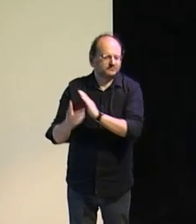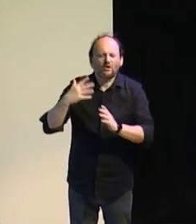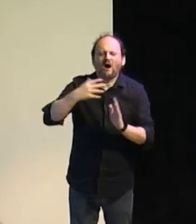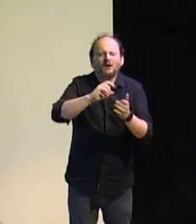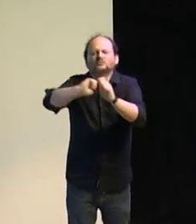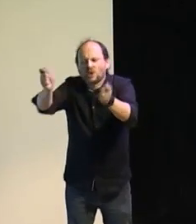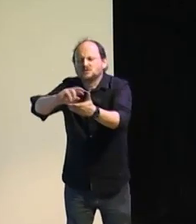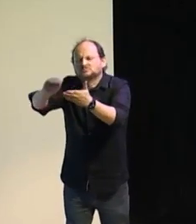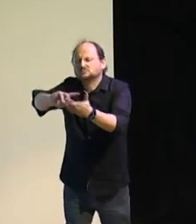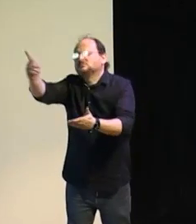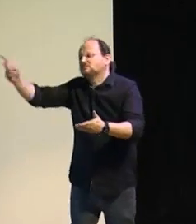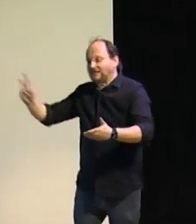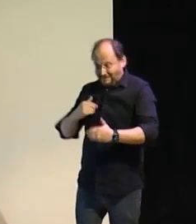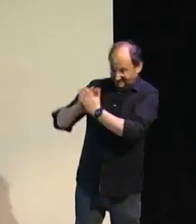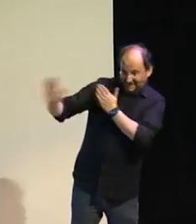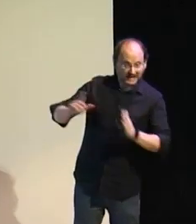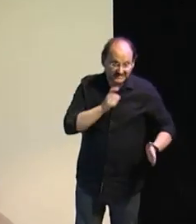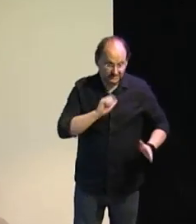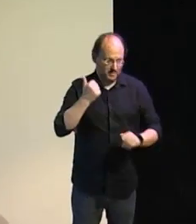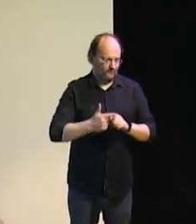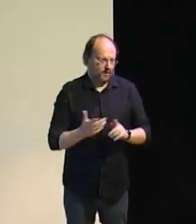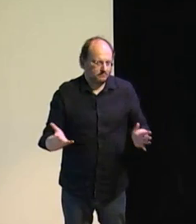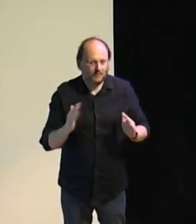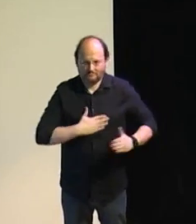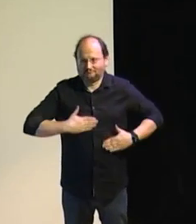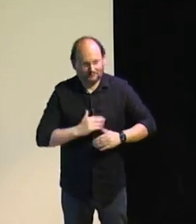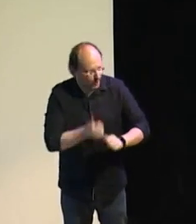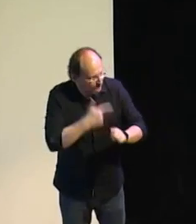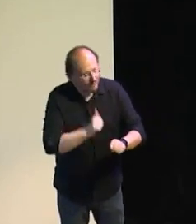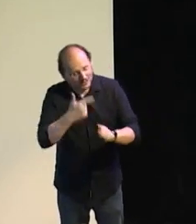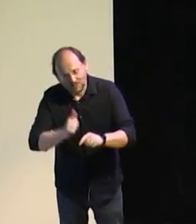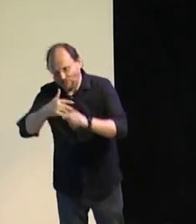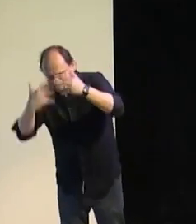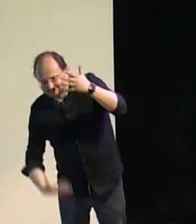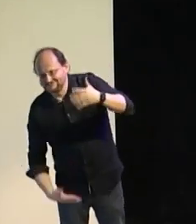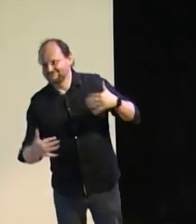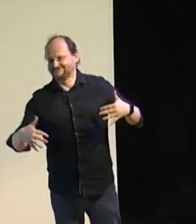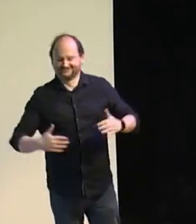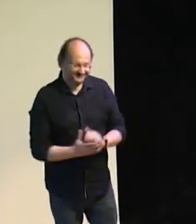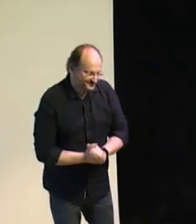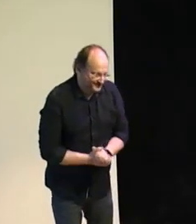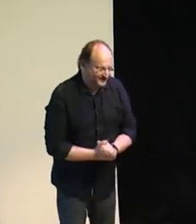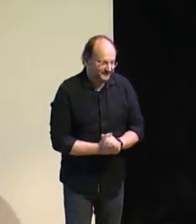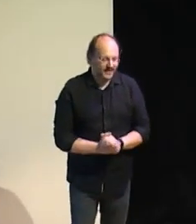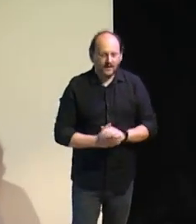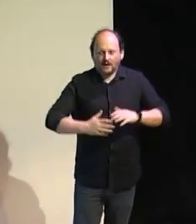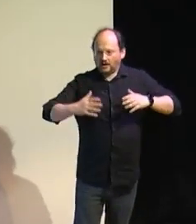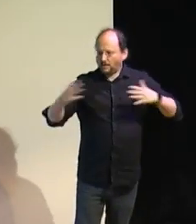m'appelle pour publier dans un média comme Libération. Il y avait des choses qui ont déjà été écrites sur moi, sur ce que j'ai dit, sur ce que j'ai écrit, etc. Mais voilà, donc c'est